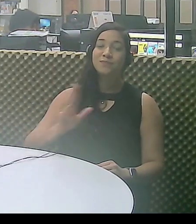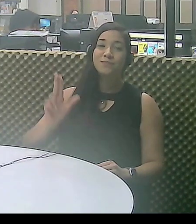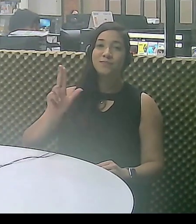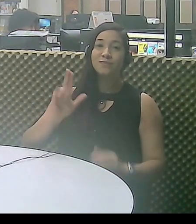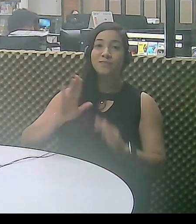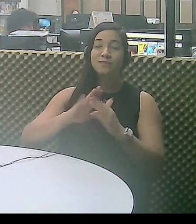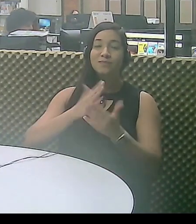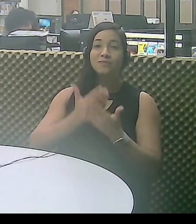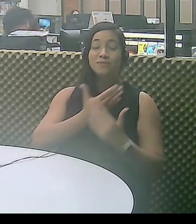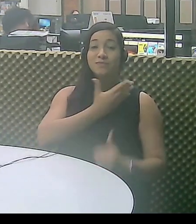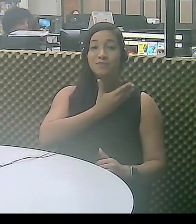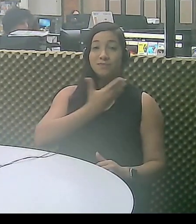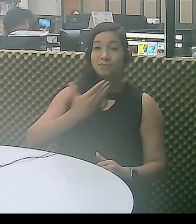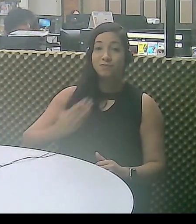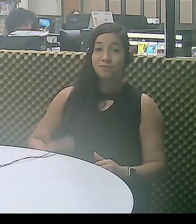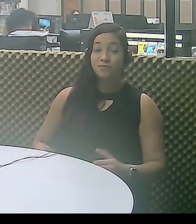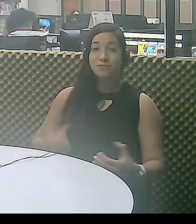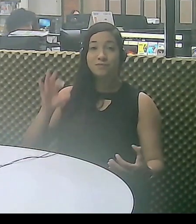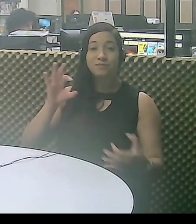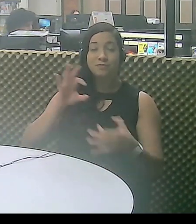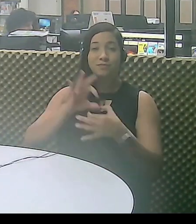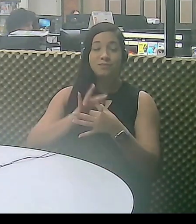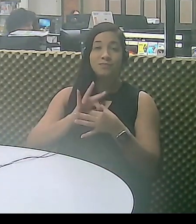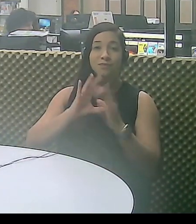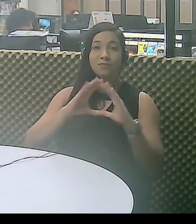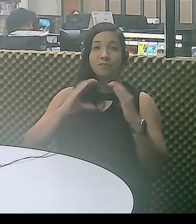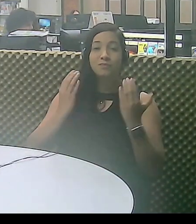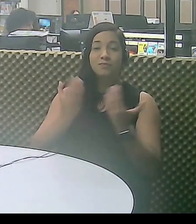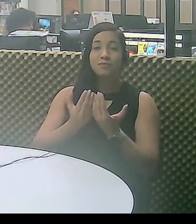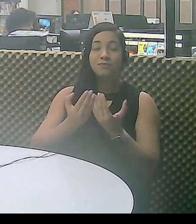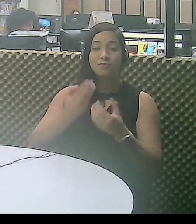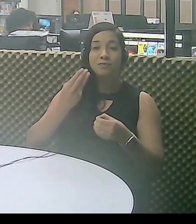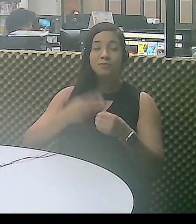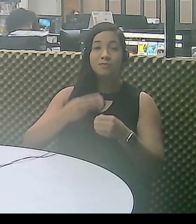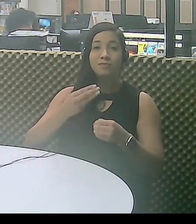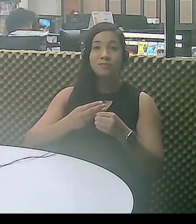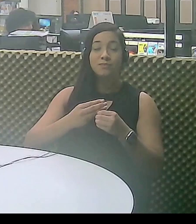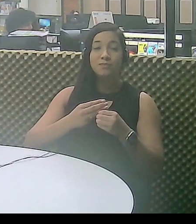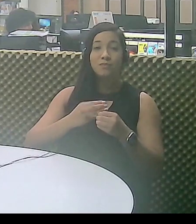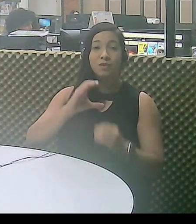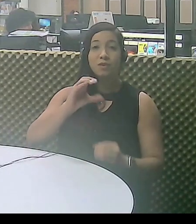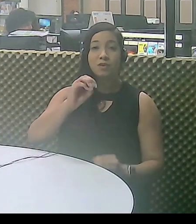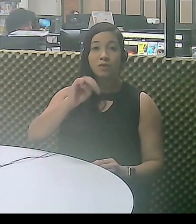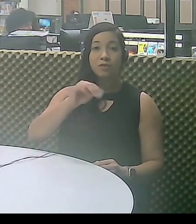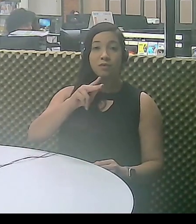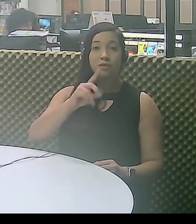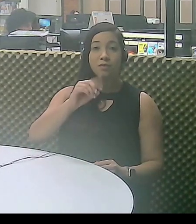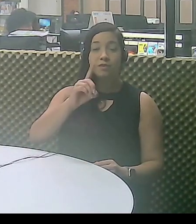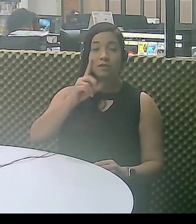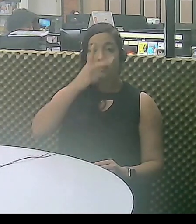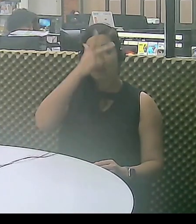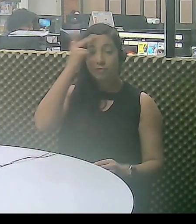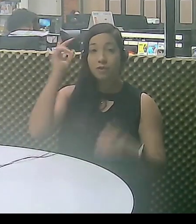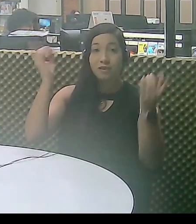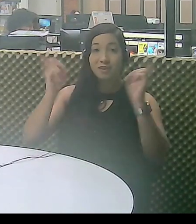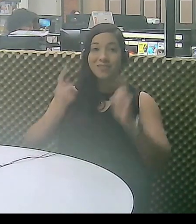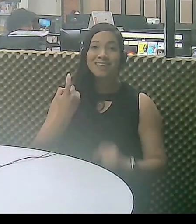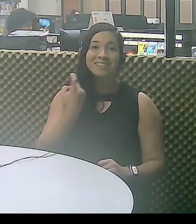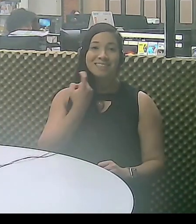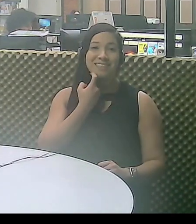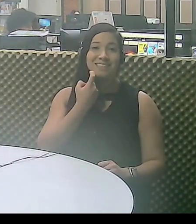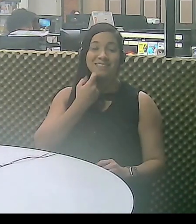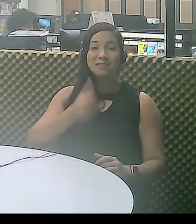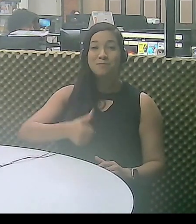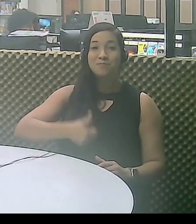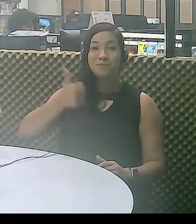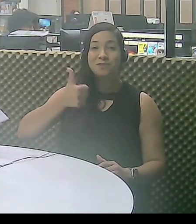da Escola de Governo e em parceria com o Conselho Municipal da Pessoa com Deficiência, o COMPOD, realiza nesta sexta-feira a